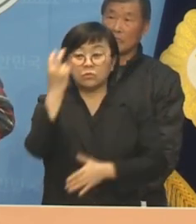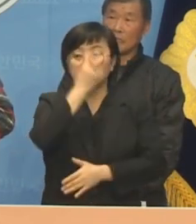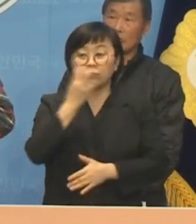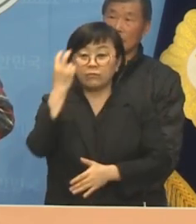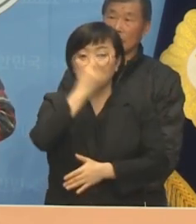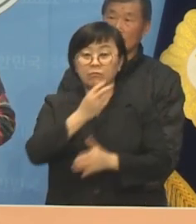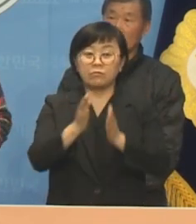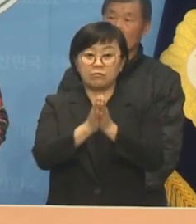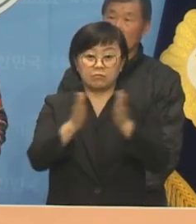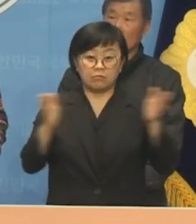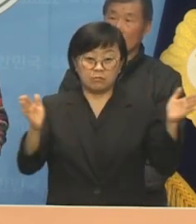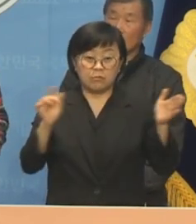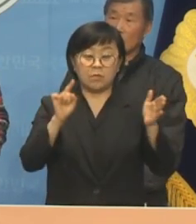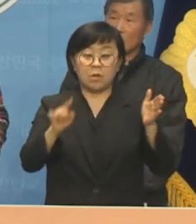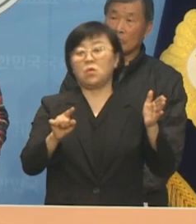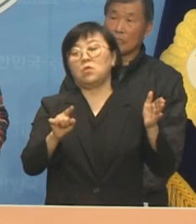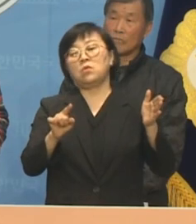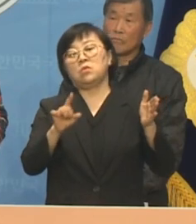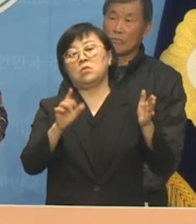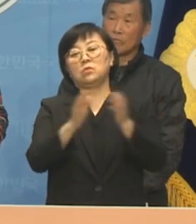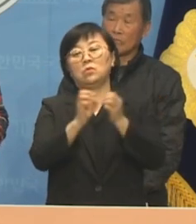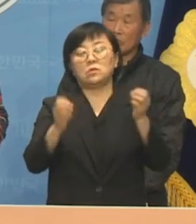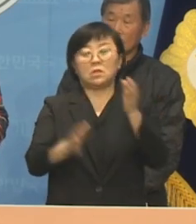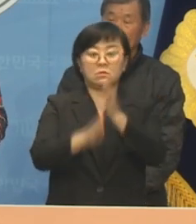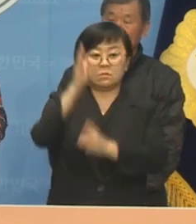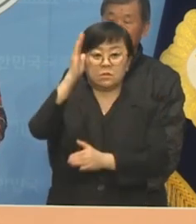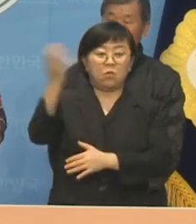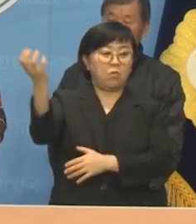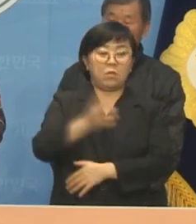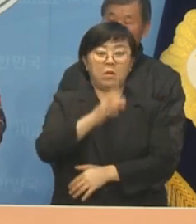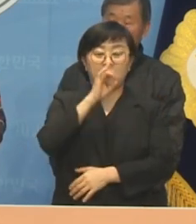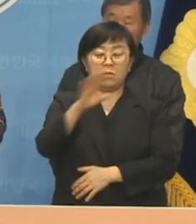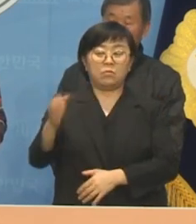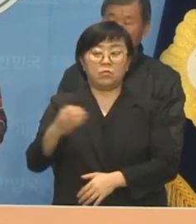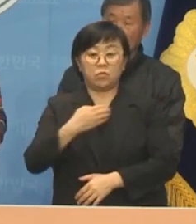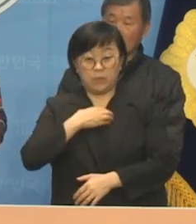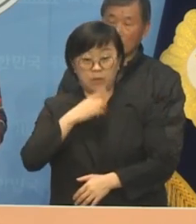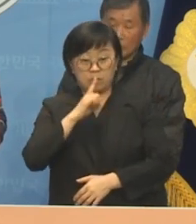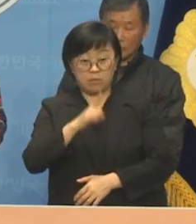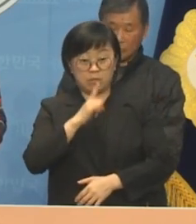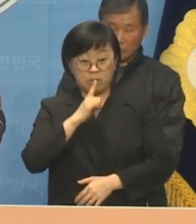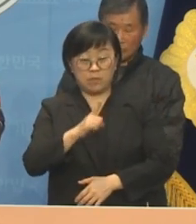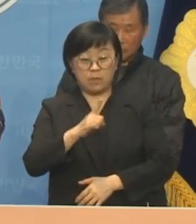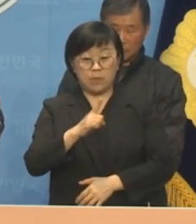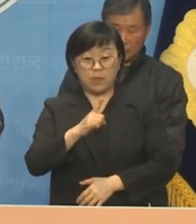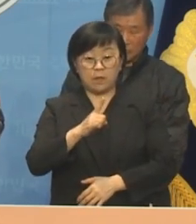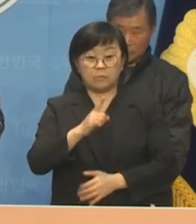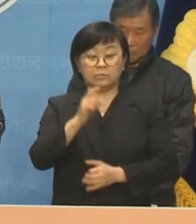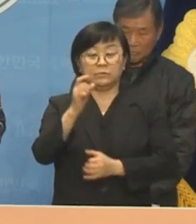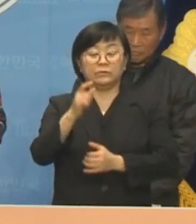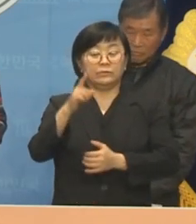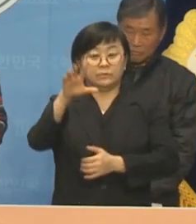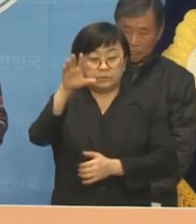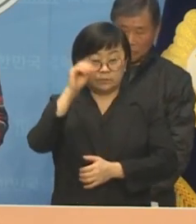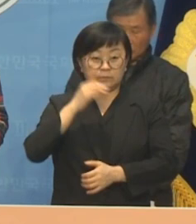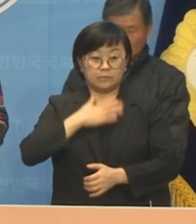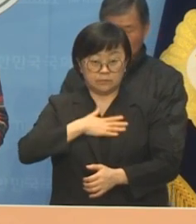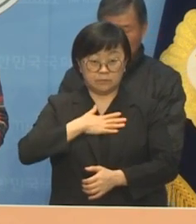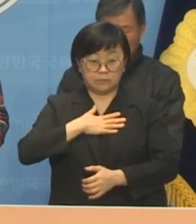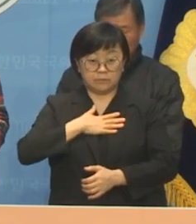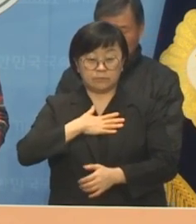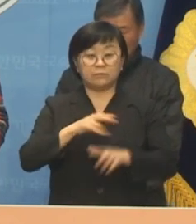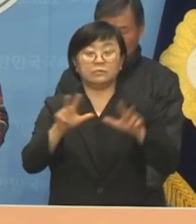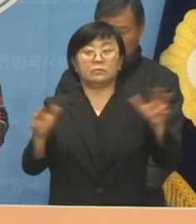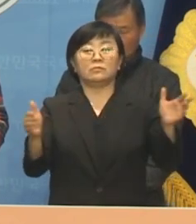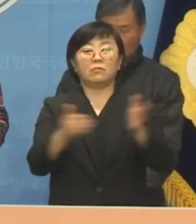공부를 한참 하고 나서 이거는 논산시에 들어와서는 안 되고 너무 위험한 것이다 라고 하는 것을 인지하고